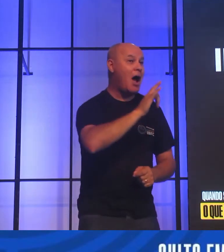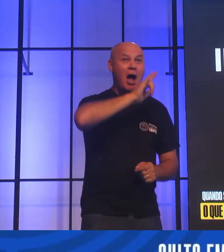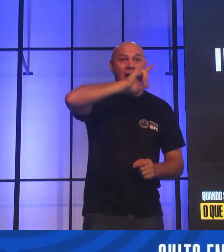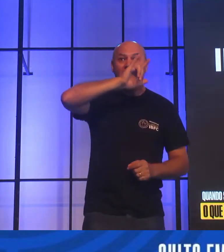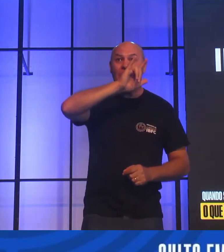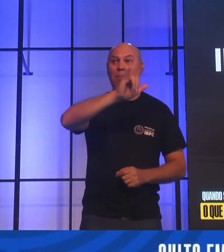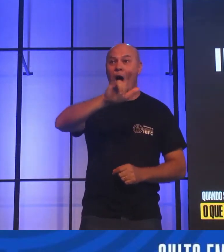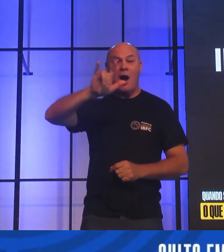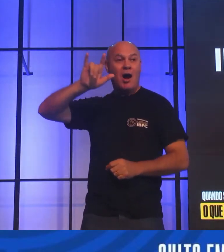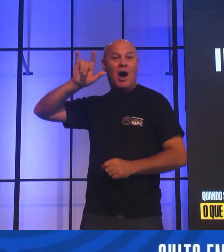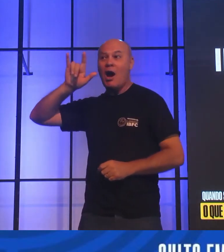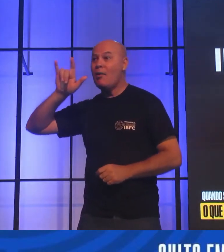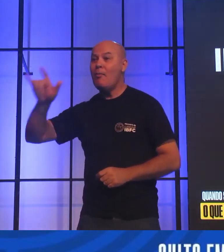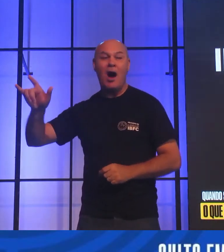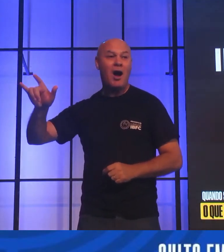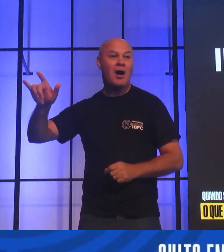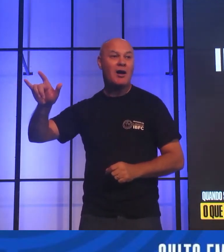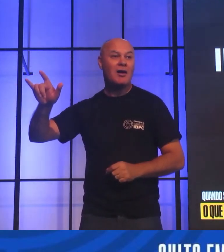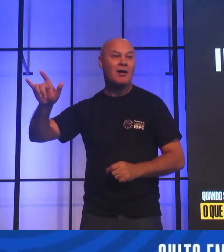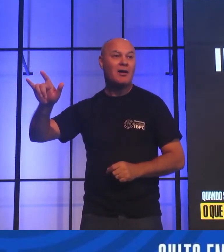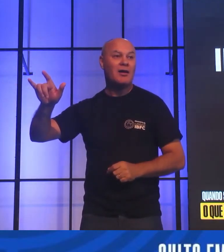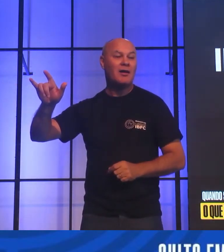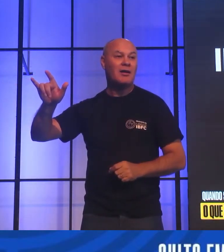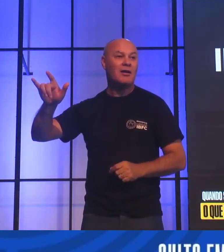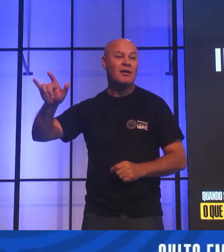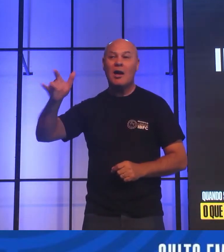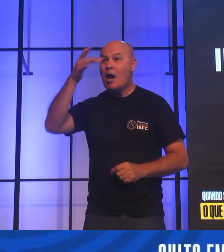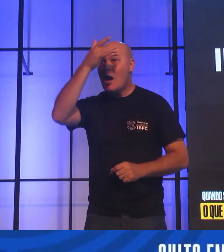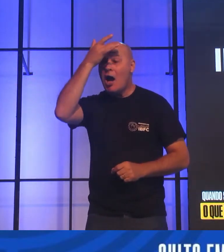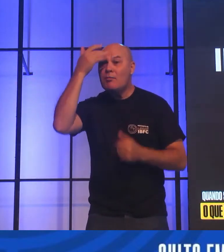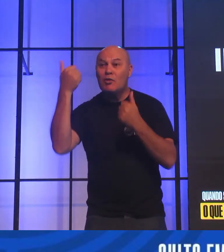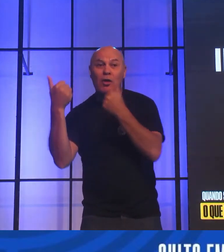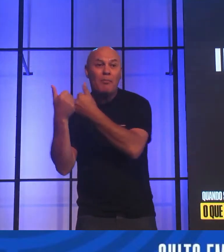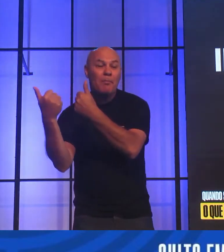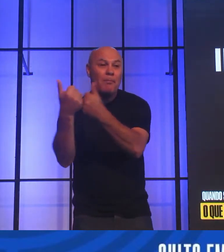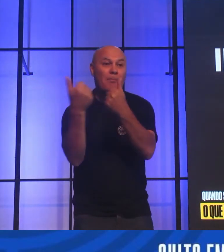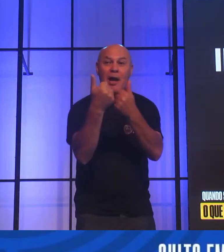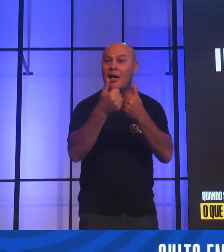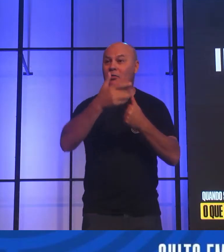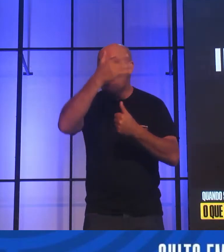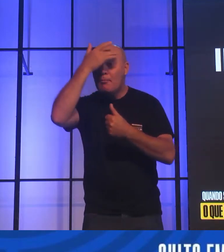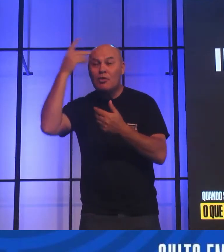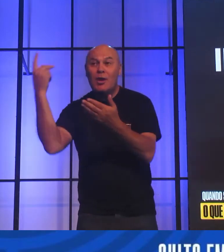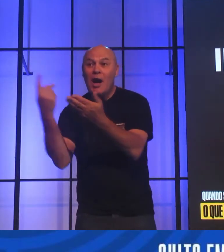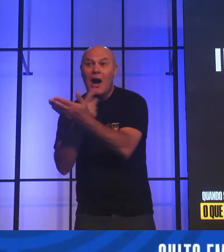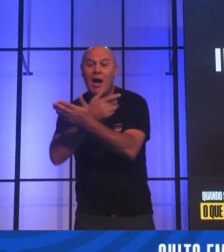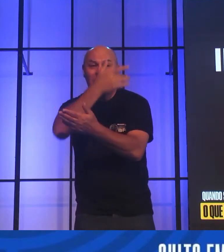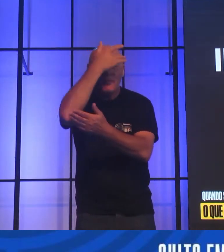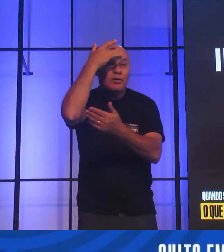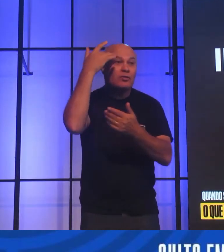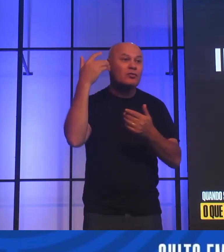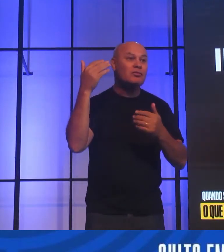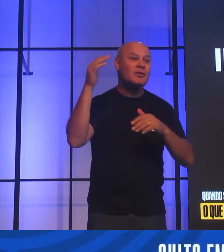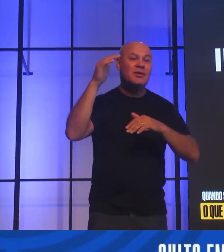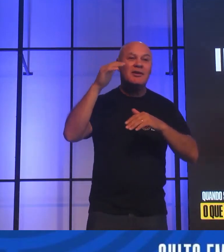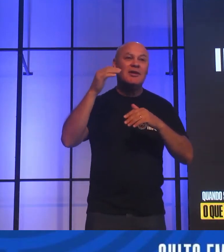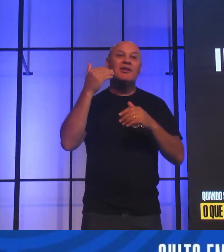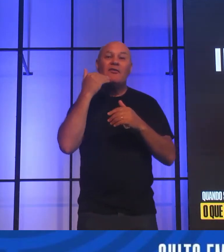seu inimigo. Jesus está dizendo, vocês se lembram o que estava dizendo, que era olho por olho, dente por